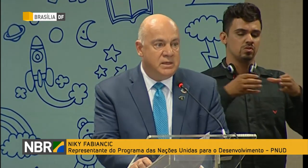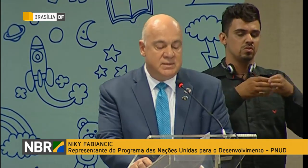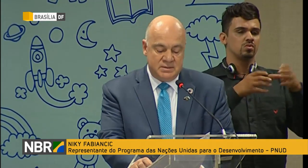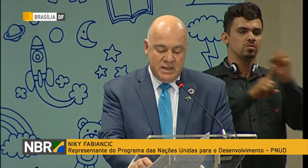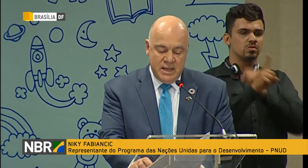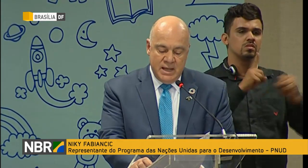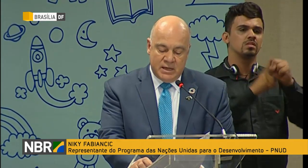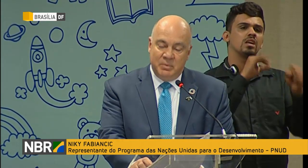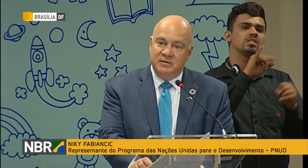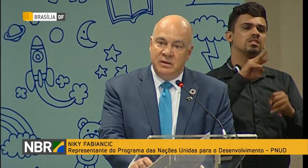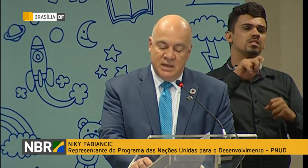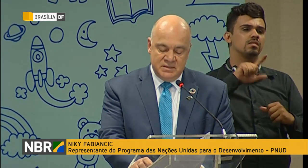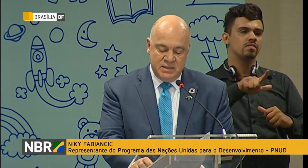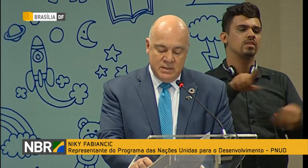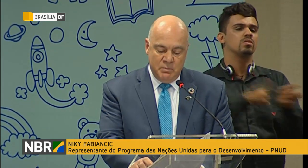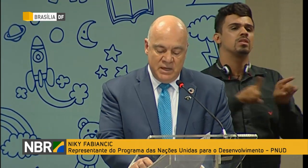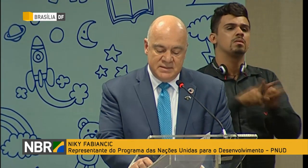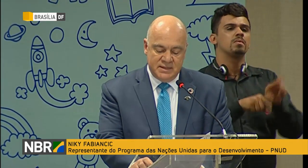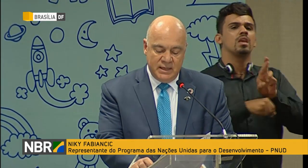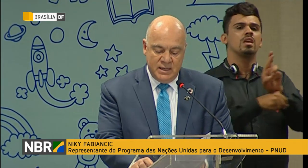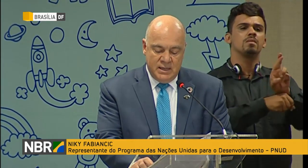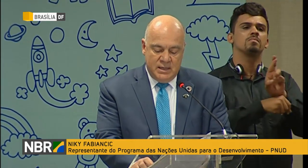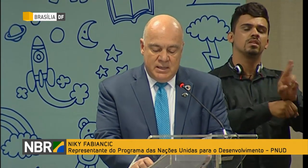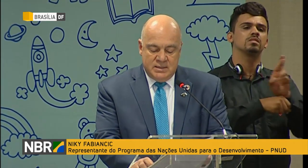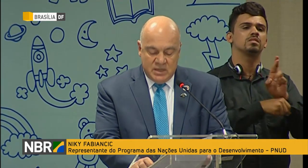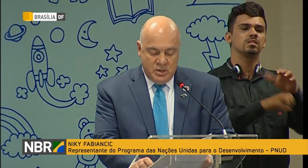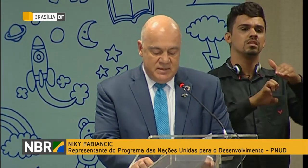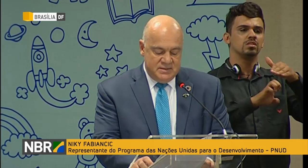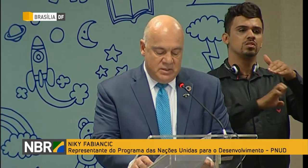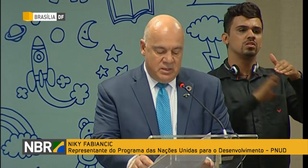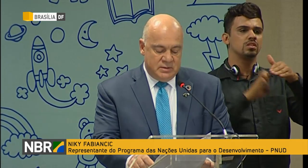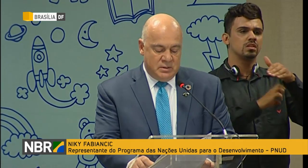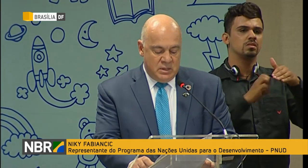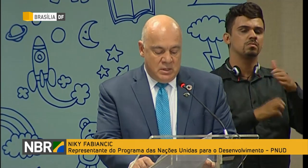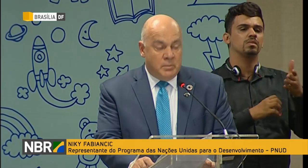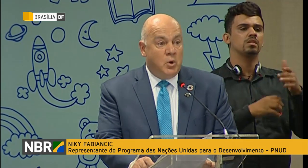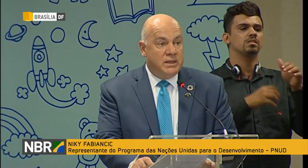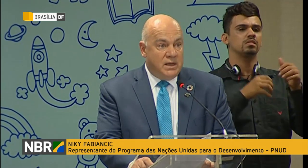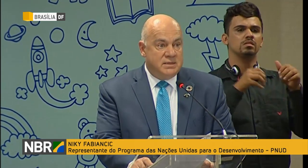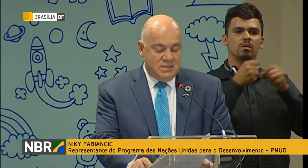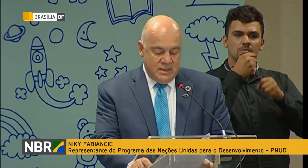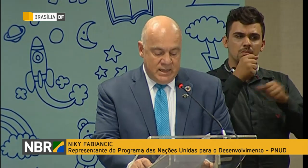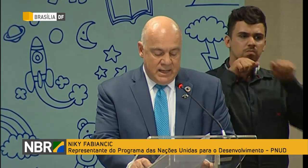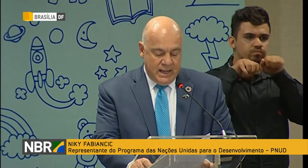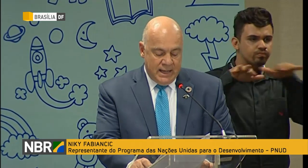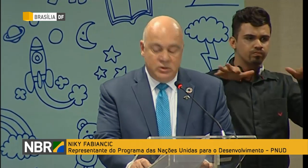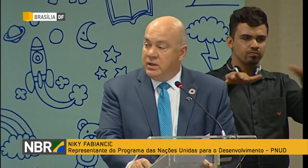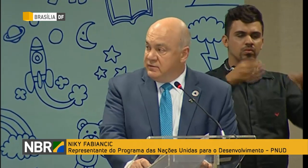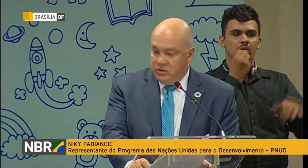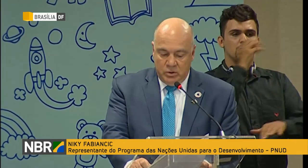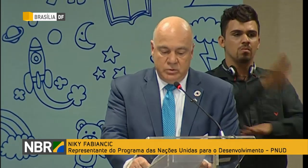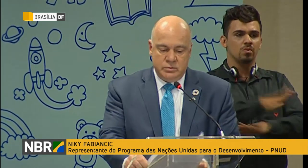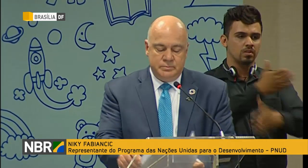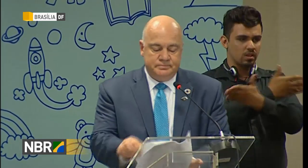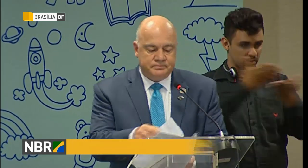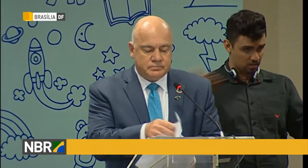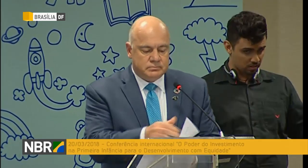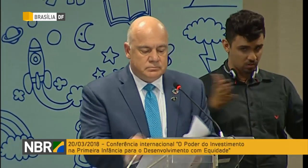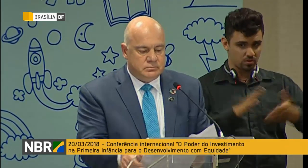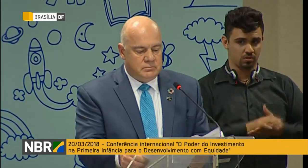Nações Unidas, representantes da imprensa, senhores e senhoras. Boa tarde a todas e